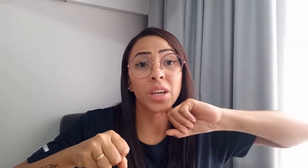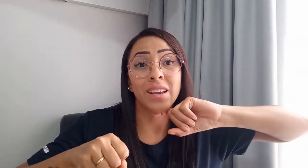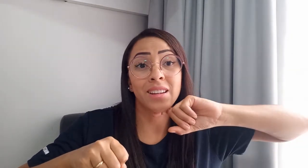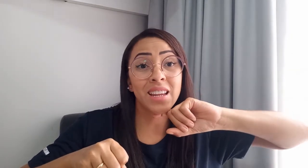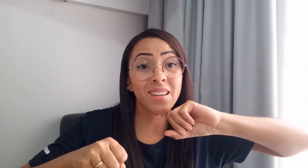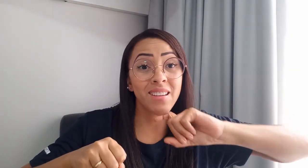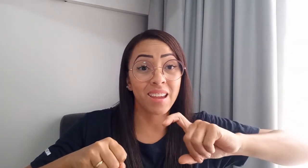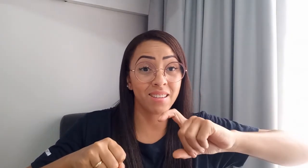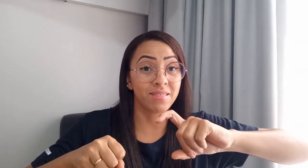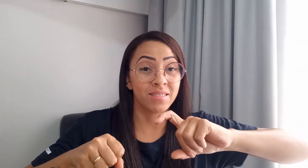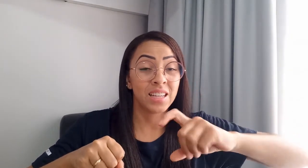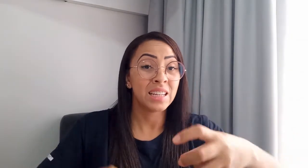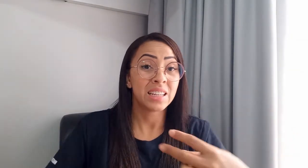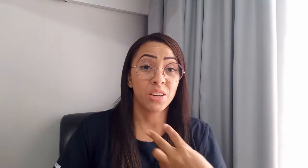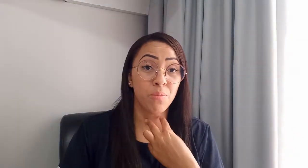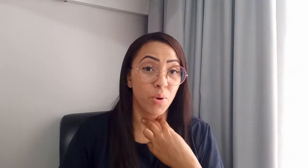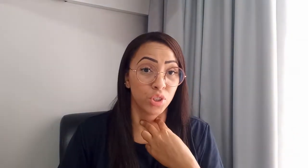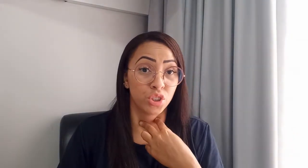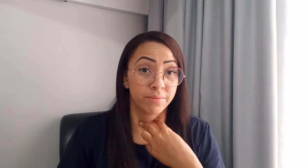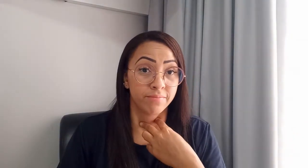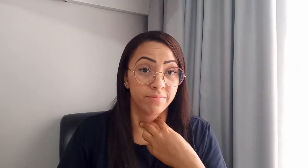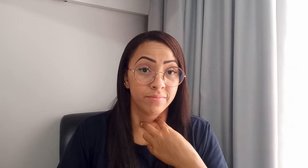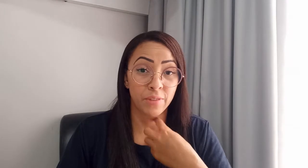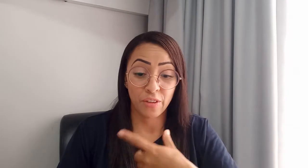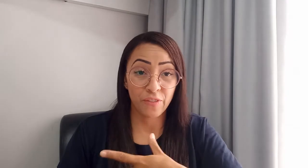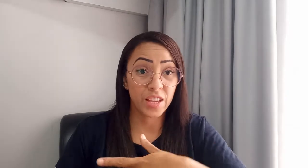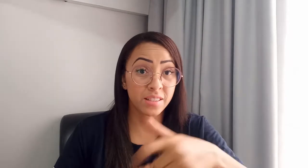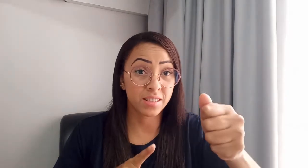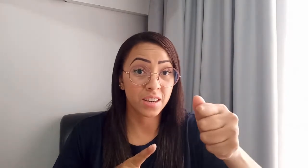coloquei, ninguém não pode vencer